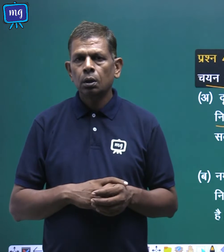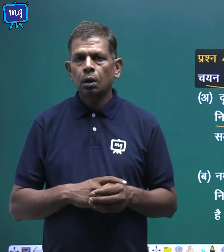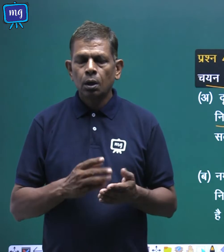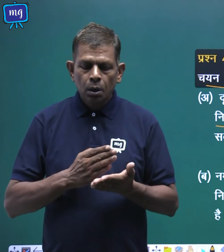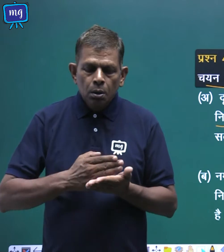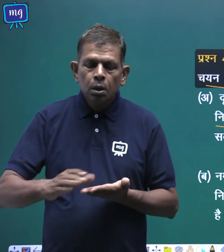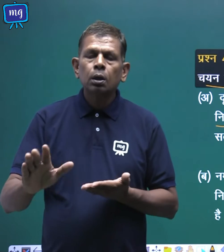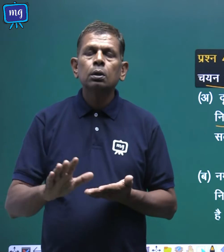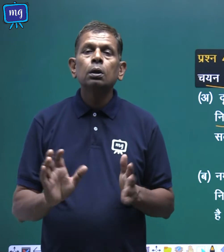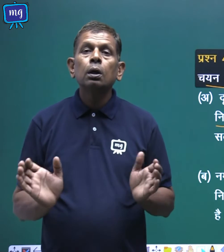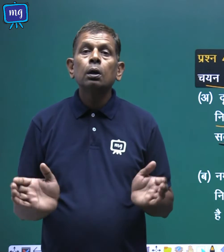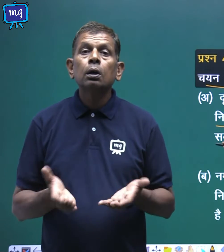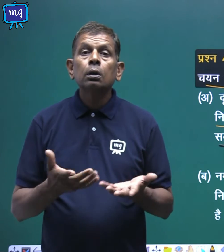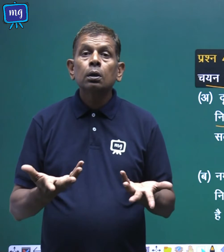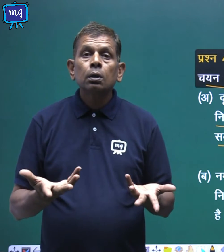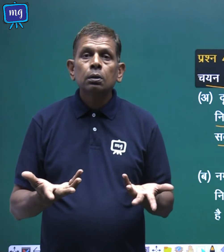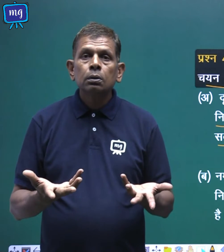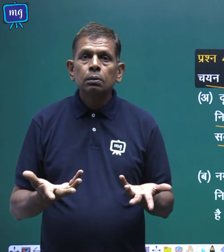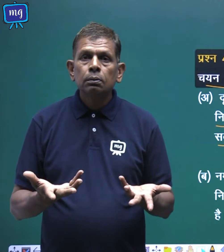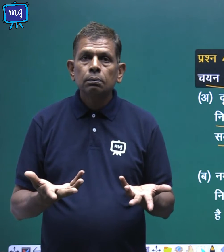पृथक किया जा सकता है?